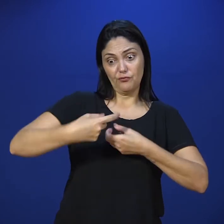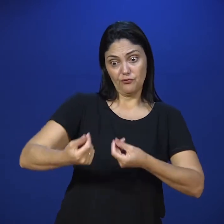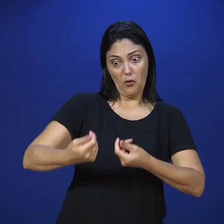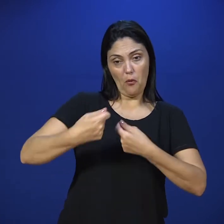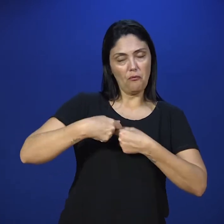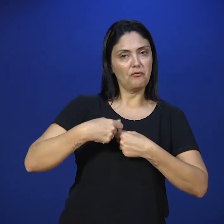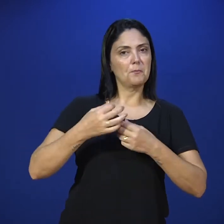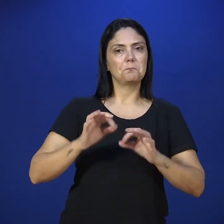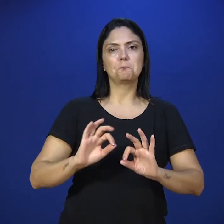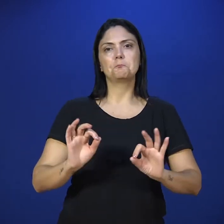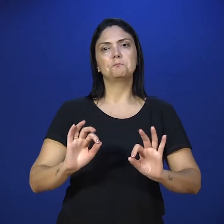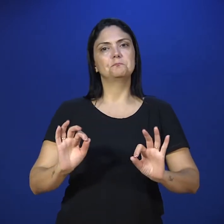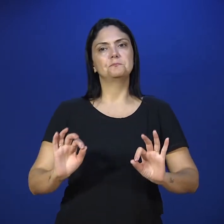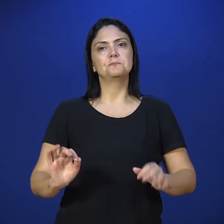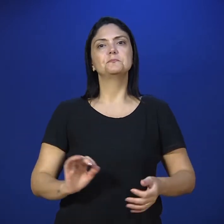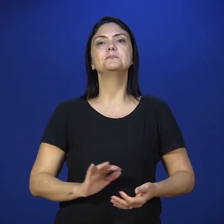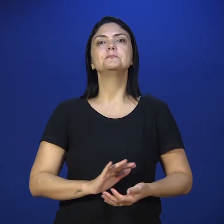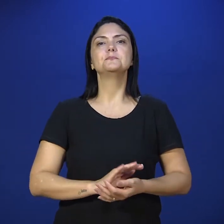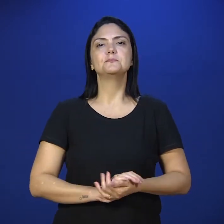inscrição.